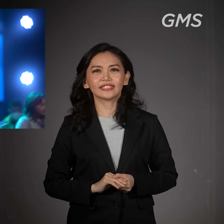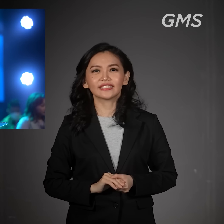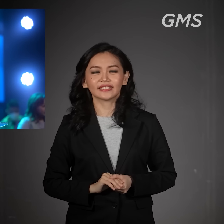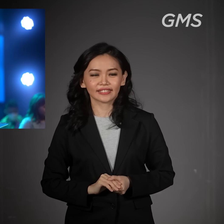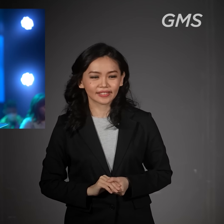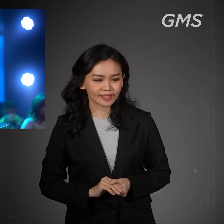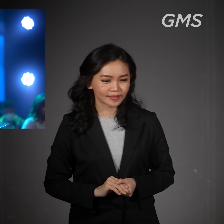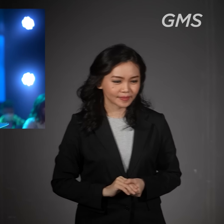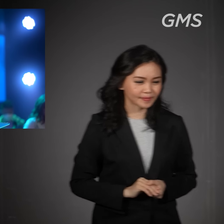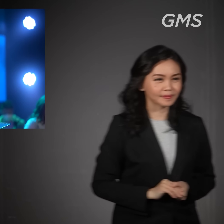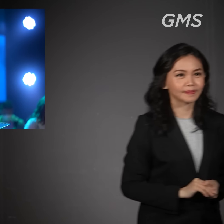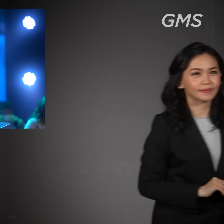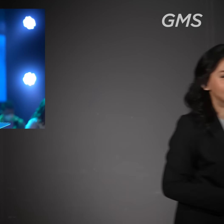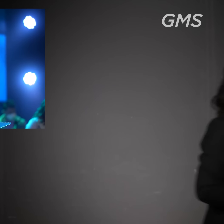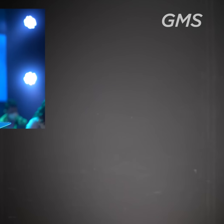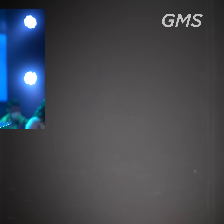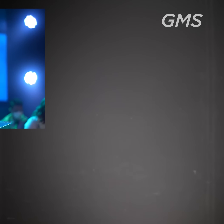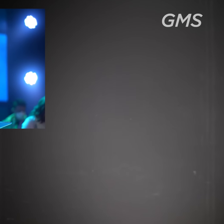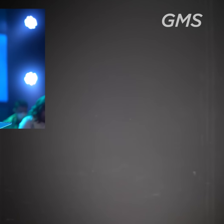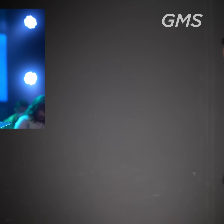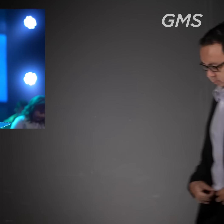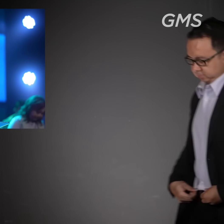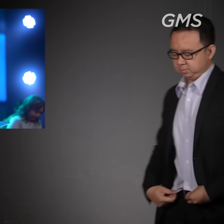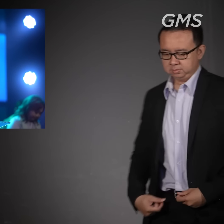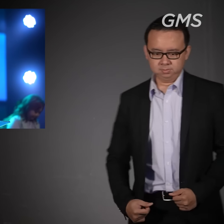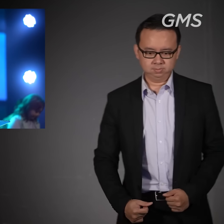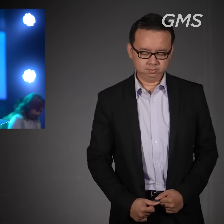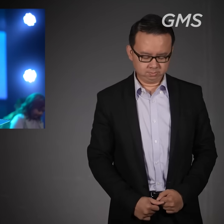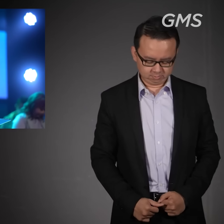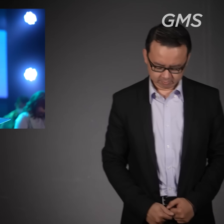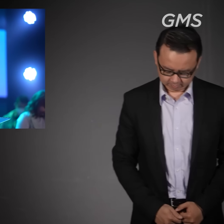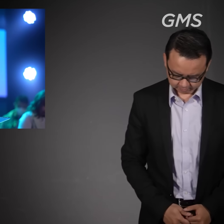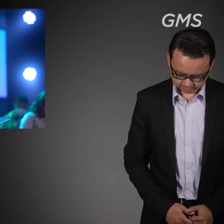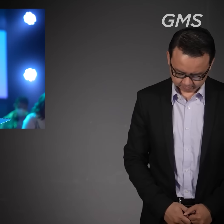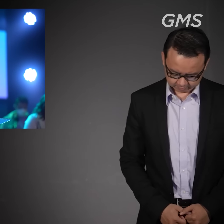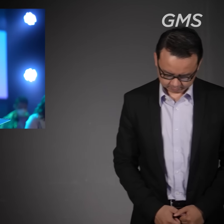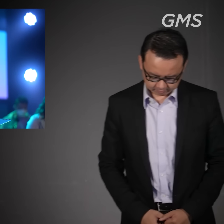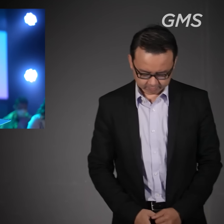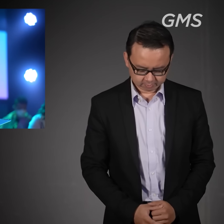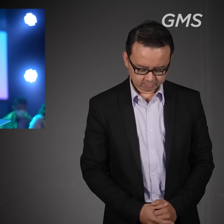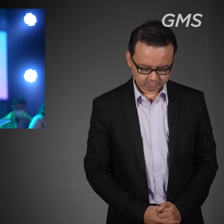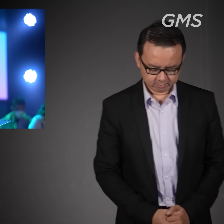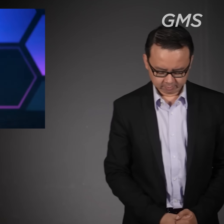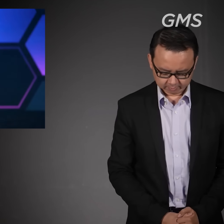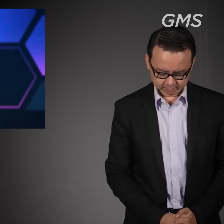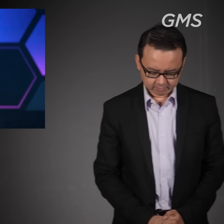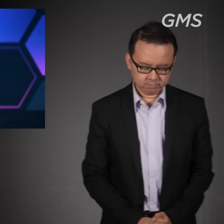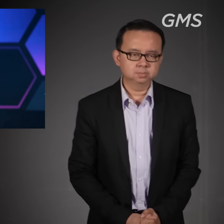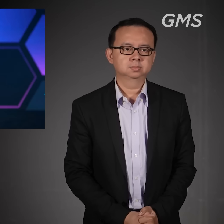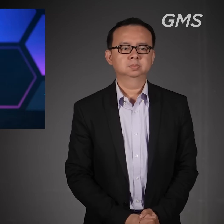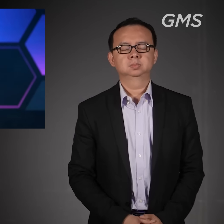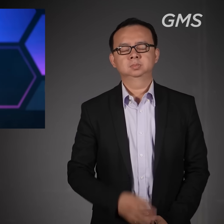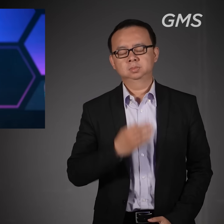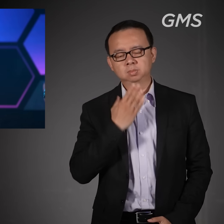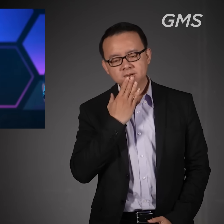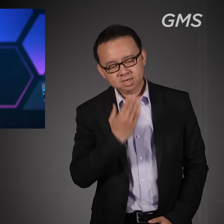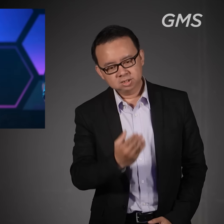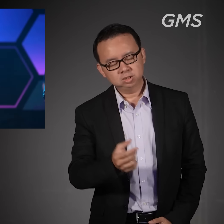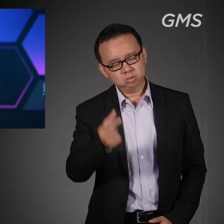Seruan hati kami, seruan hati jemaat-Mu bahwa kami tidak mau, kami tidak mampu jauh daripada-Mu. Terima kasih karena hadirat-Mu